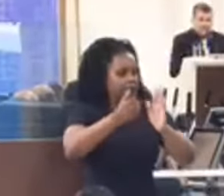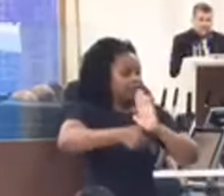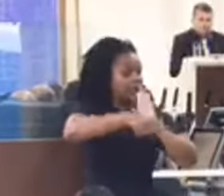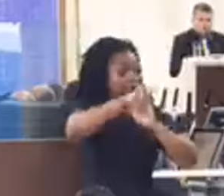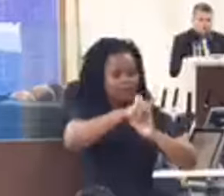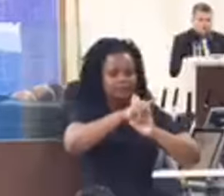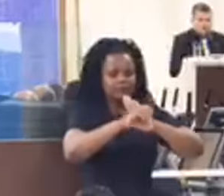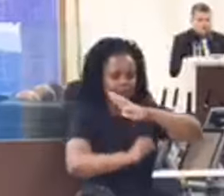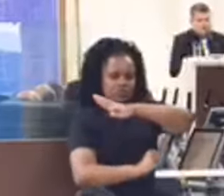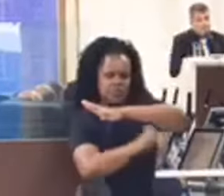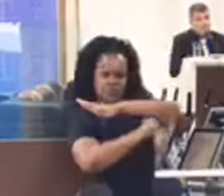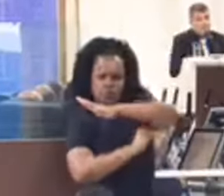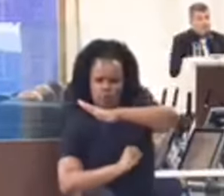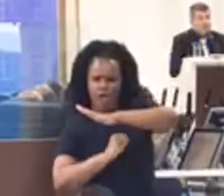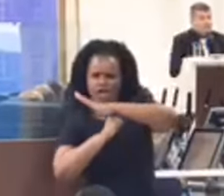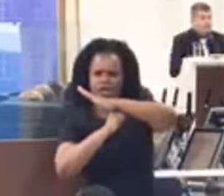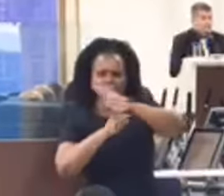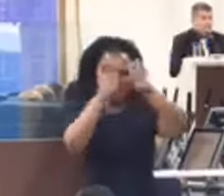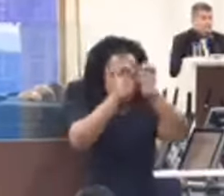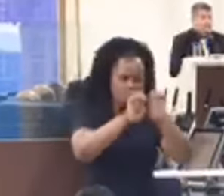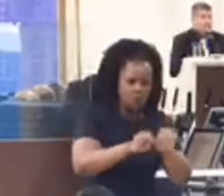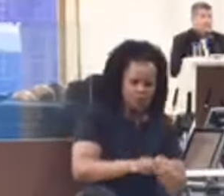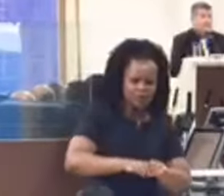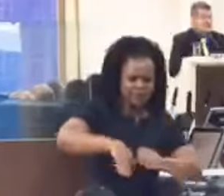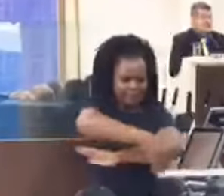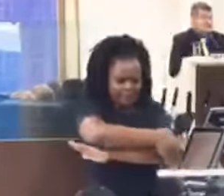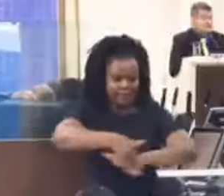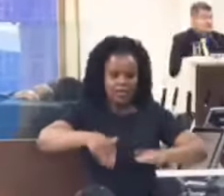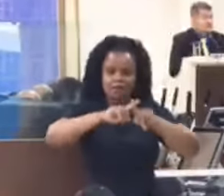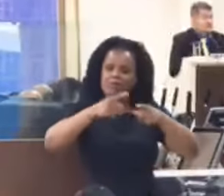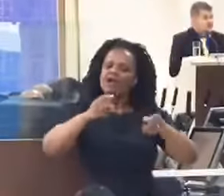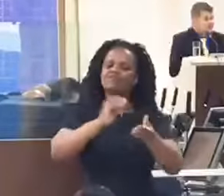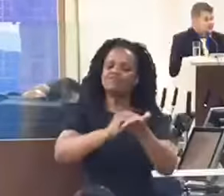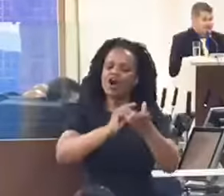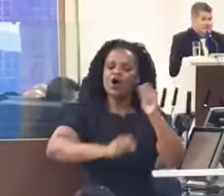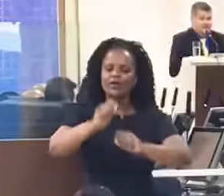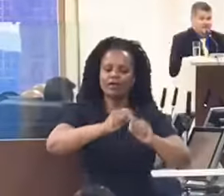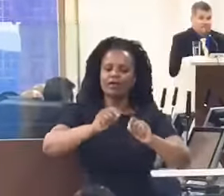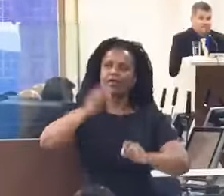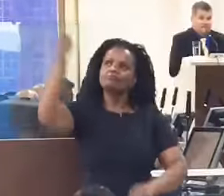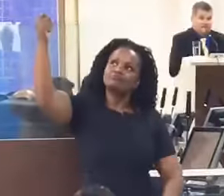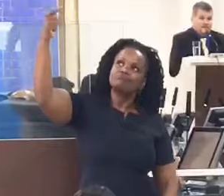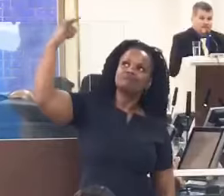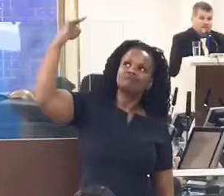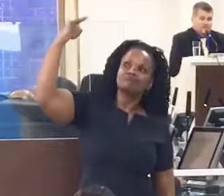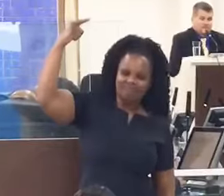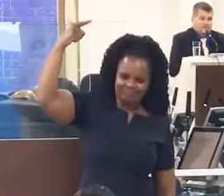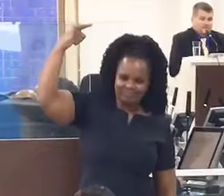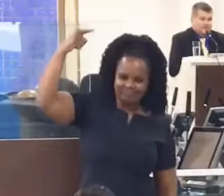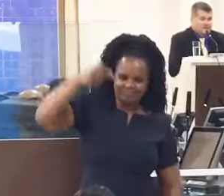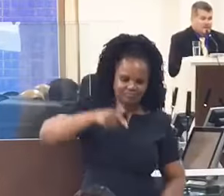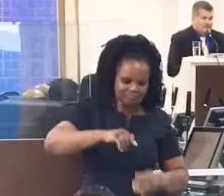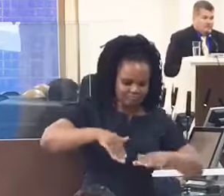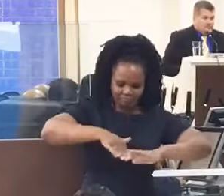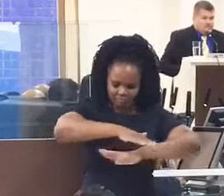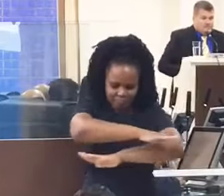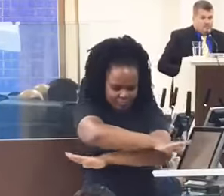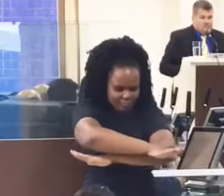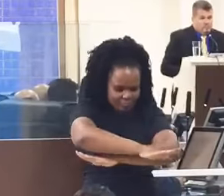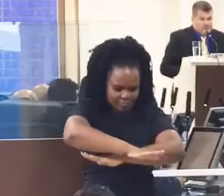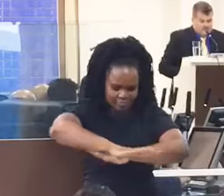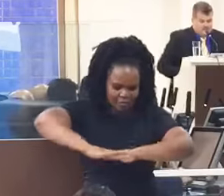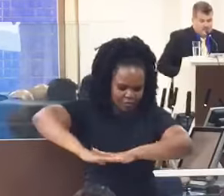de infraestrutura. Mas não é só o asfalto, é a iluminação, é a calçada, enfim, é um trabalho de qualidade que nós